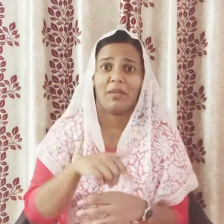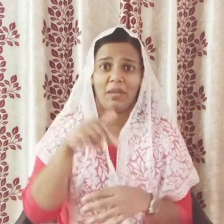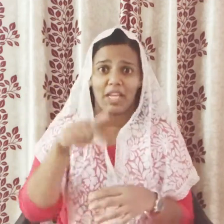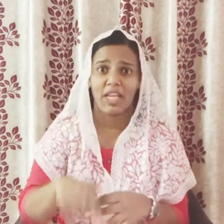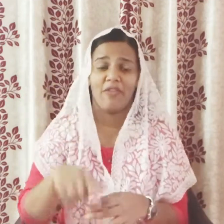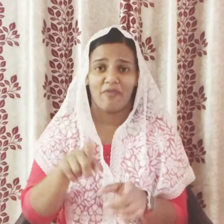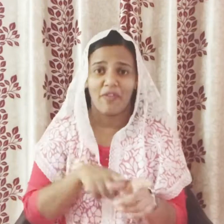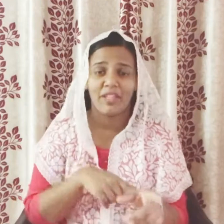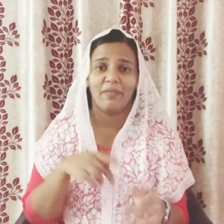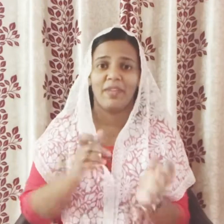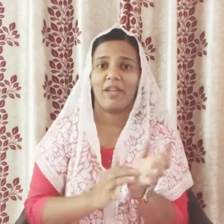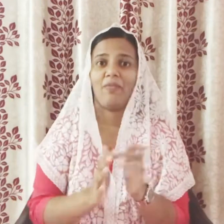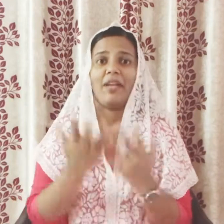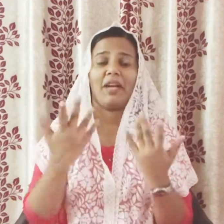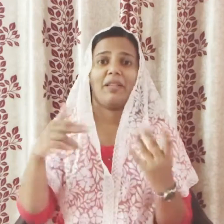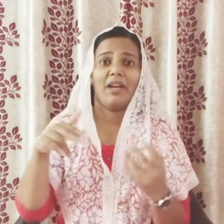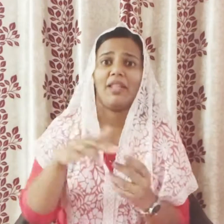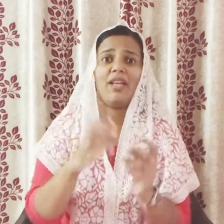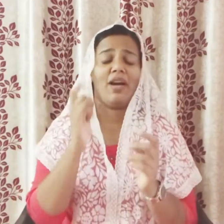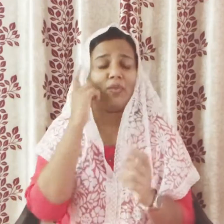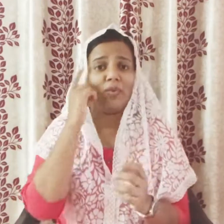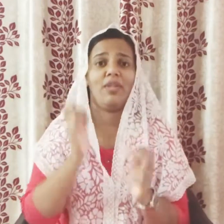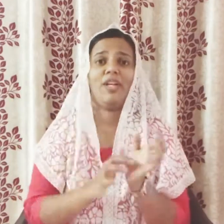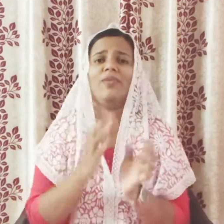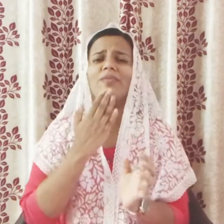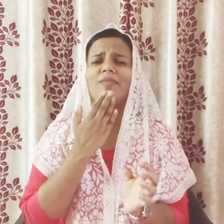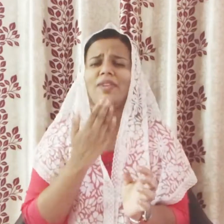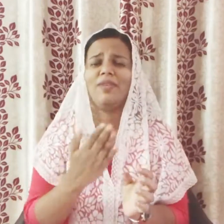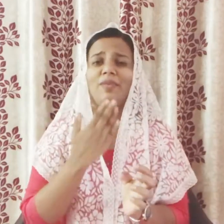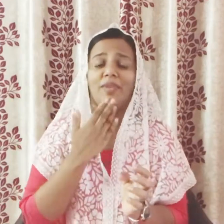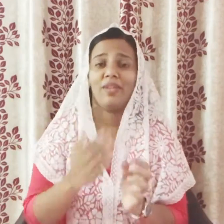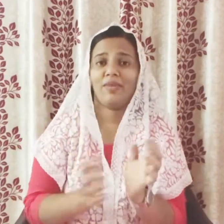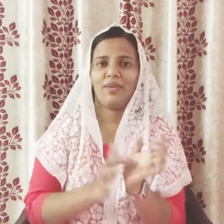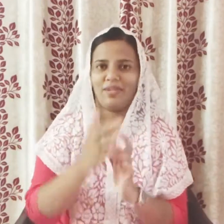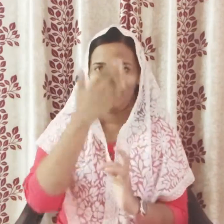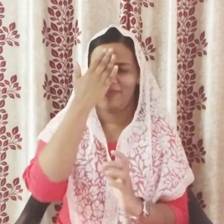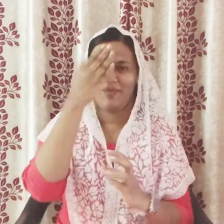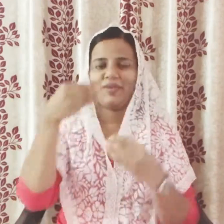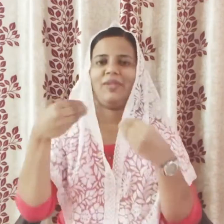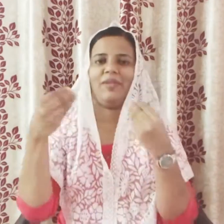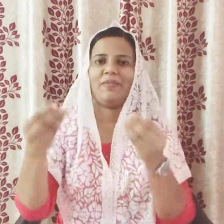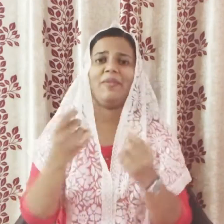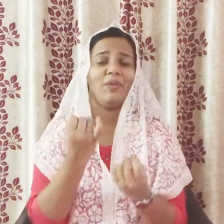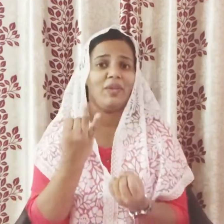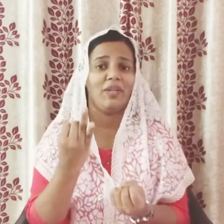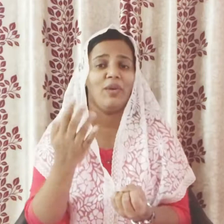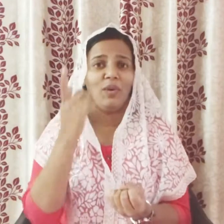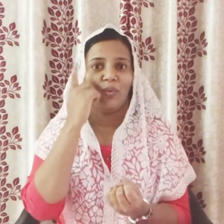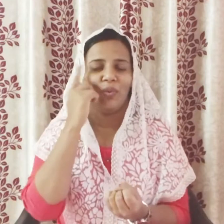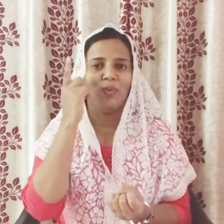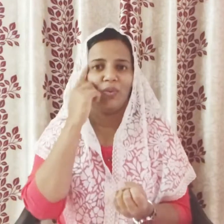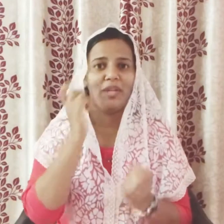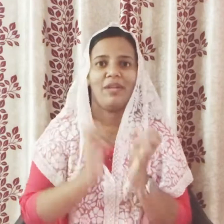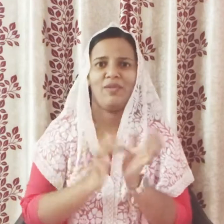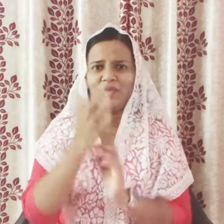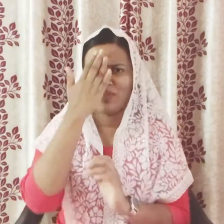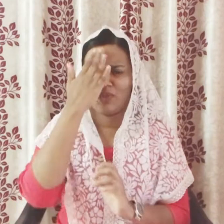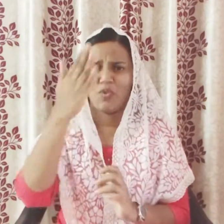നോക്കി. ഈ വർഷം നടത്തിയതൊക്കെ ഒന്ന് ഓർത്ത്. എന്നിട്ട് കർത്താവിന് നന്ദിയോടെ നന്ദിയോടെ നന്ദിയോടെ സ്തോത്രം ചെയ്താട്ട്. കേട്ടോ, എണ്ണി എണ്ണി സ്തുതിക്കണം. ഈ ദിവസങ്ങൾ